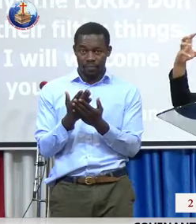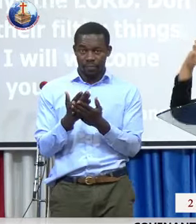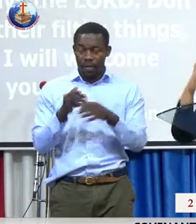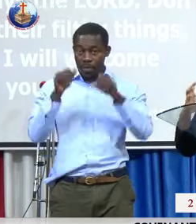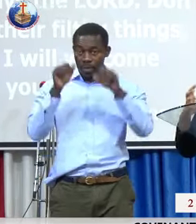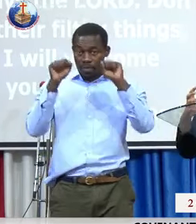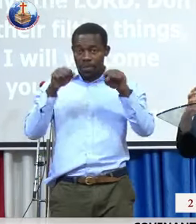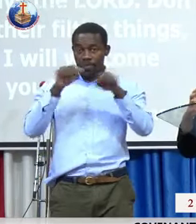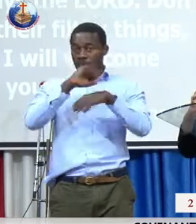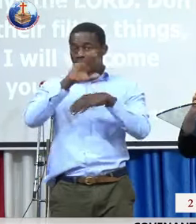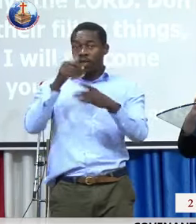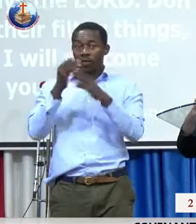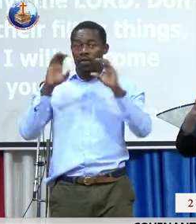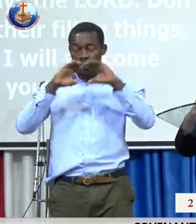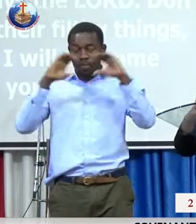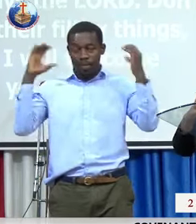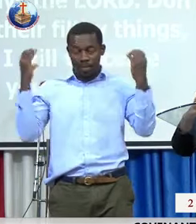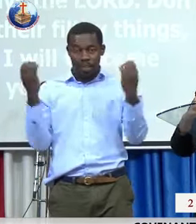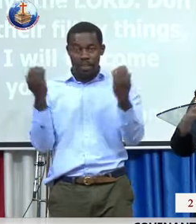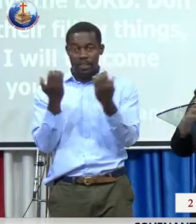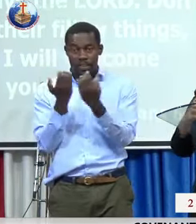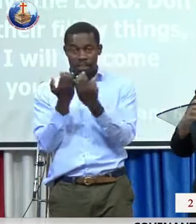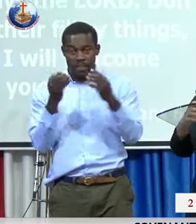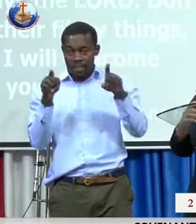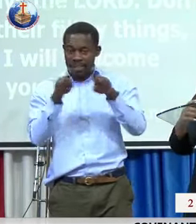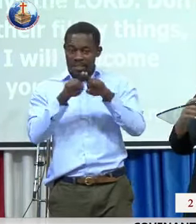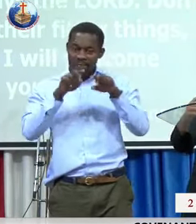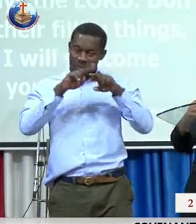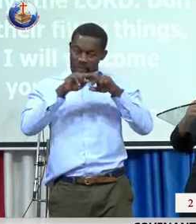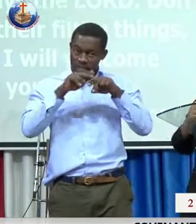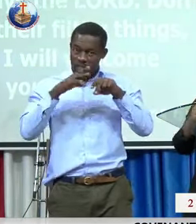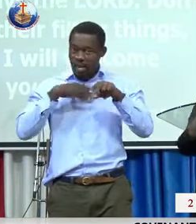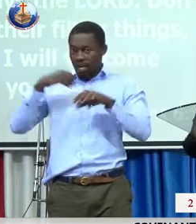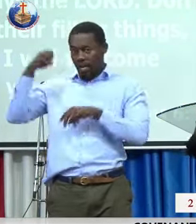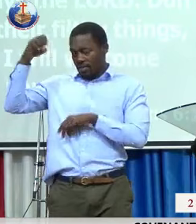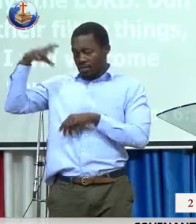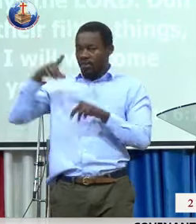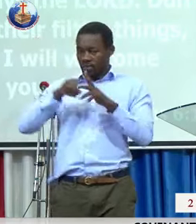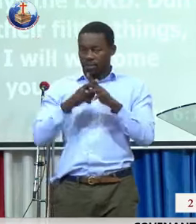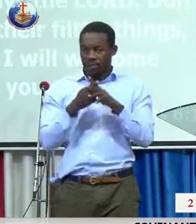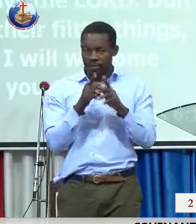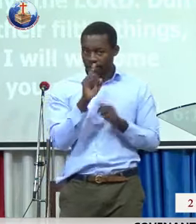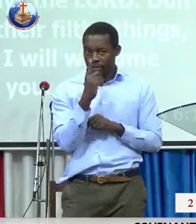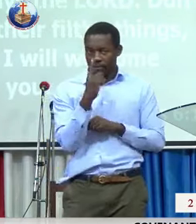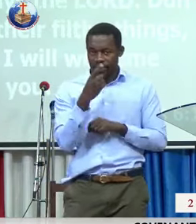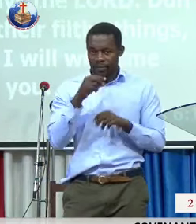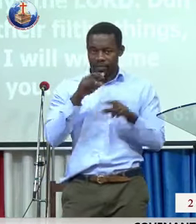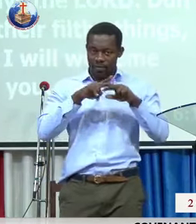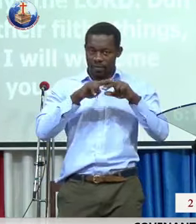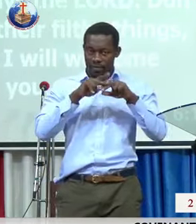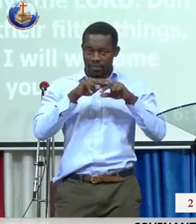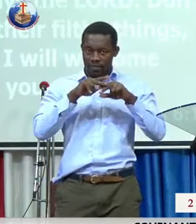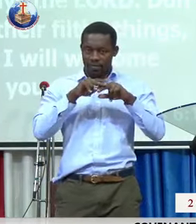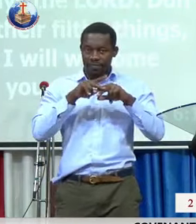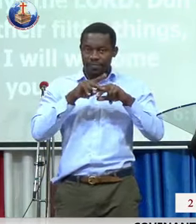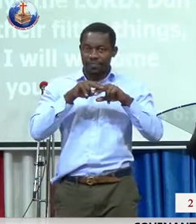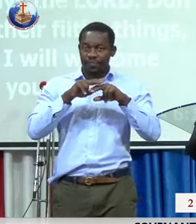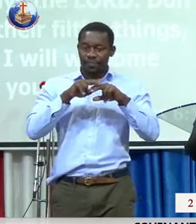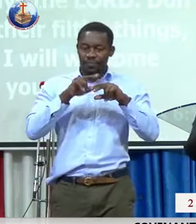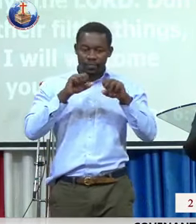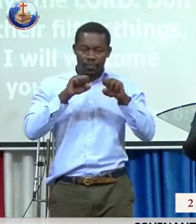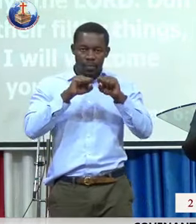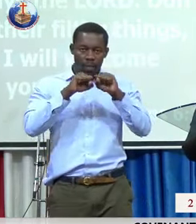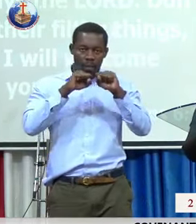salt and light, wangekuwa chumvi na nuru. Actually, let's just start with salt. Tuanze tu na chumvi. Social